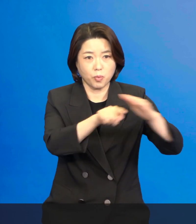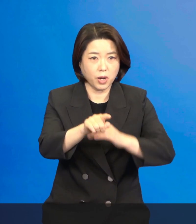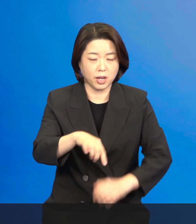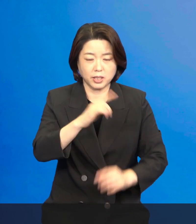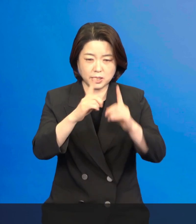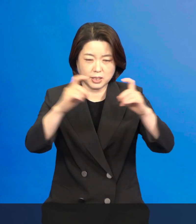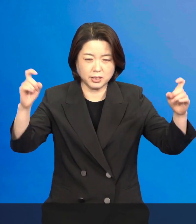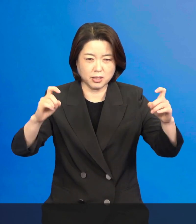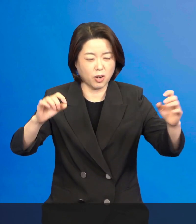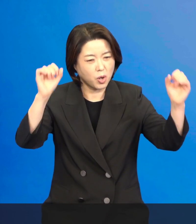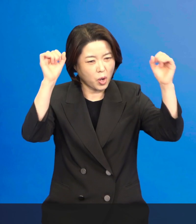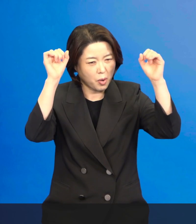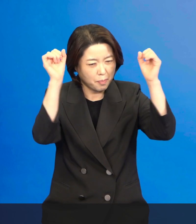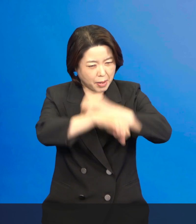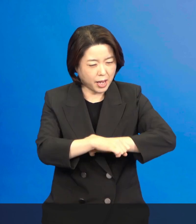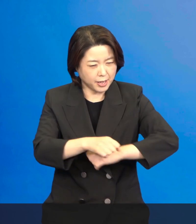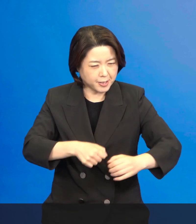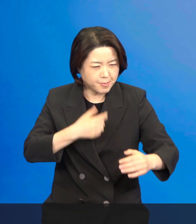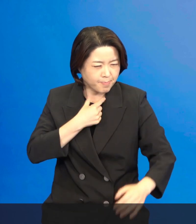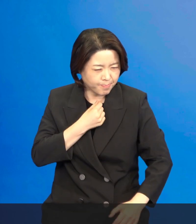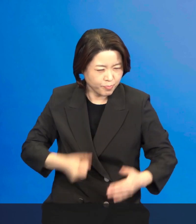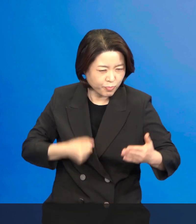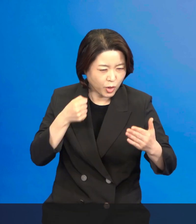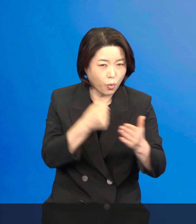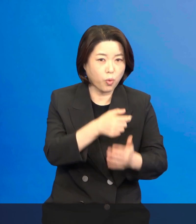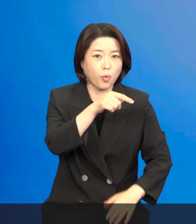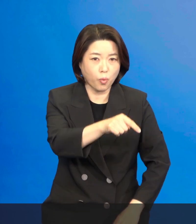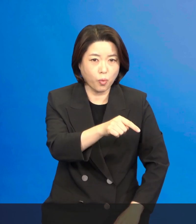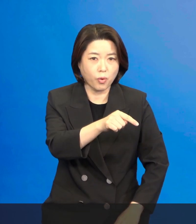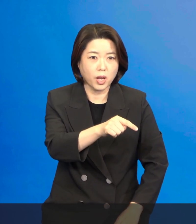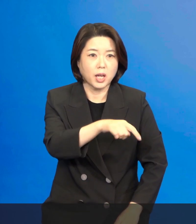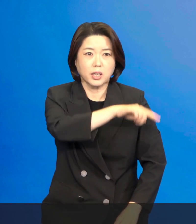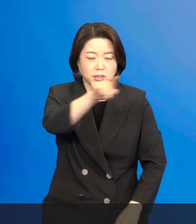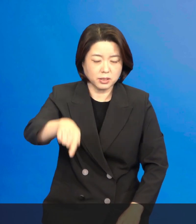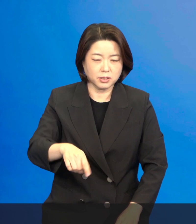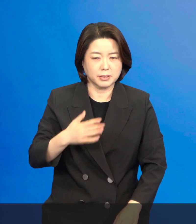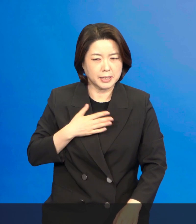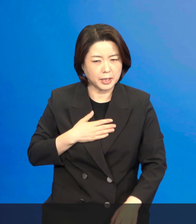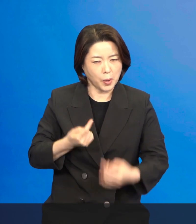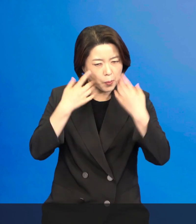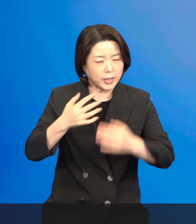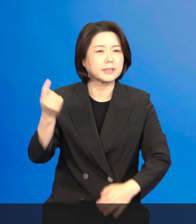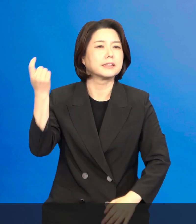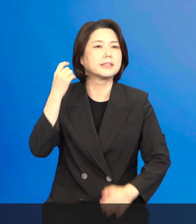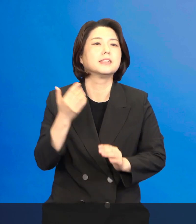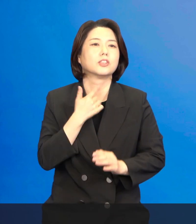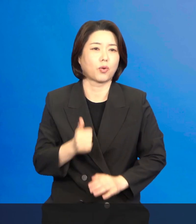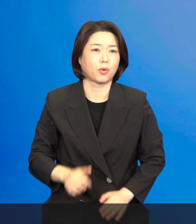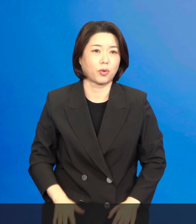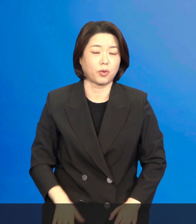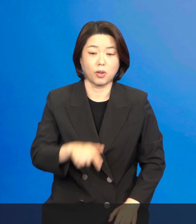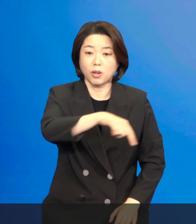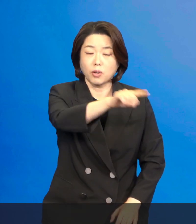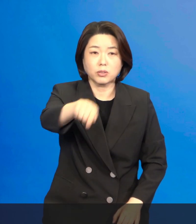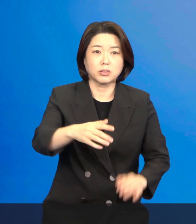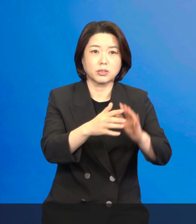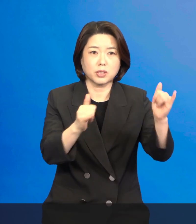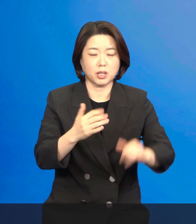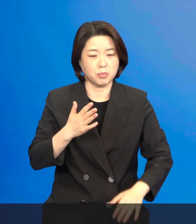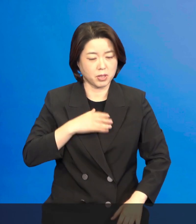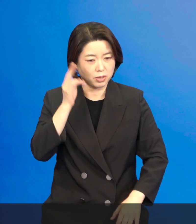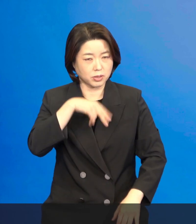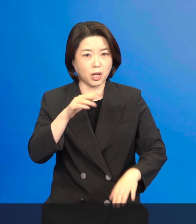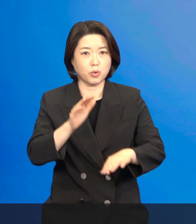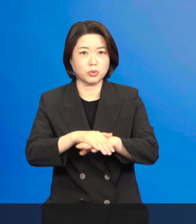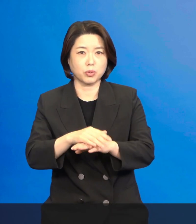멸망시키기로 결심하였다는 소식을 이 종이 확실하게 들었습니다. 그일라 주민이 나를 사울의